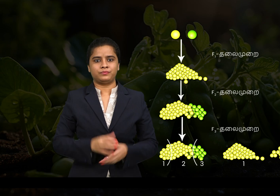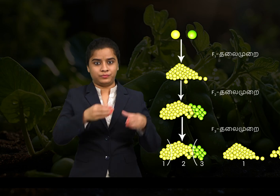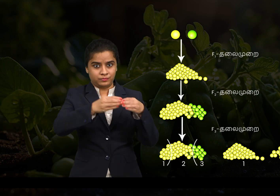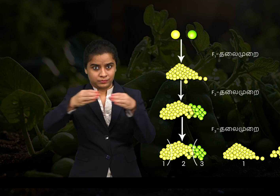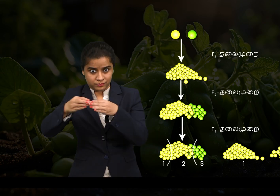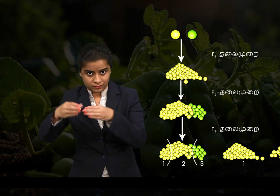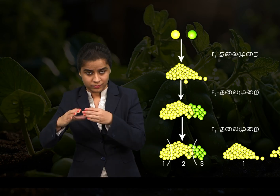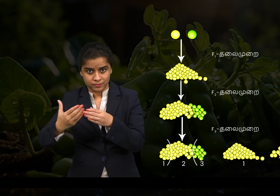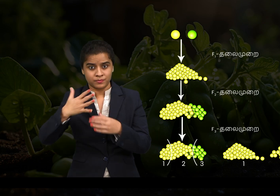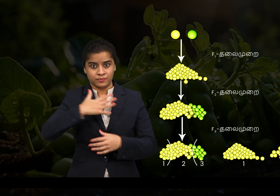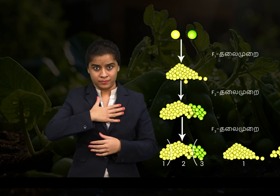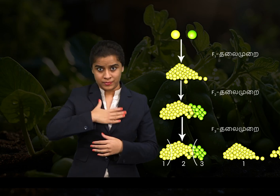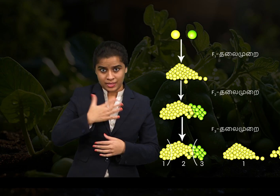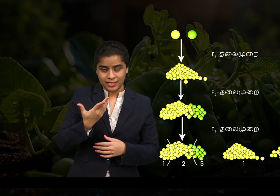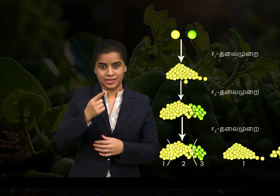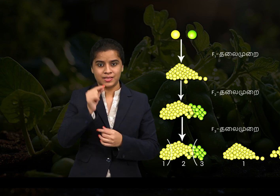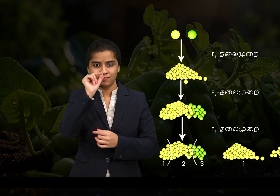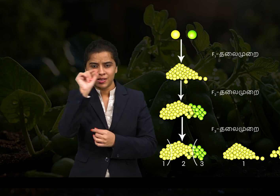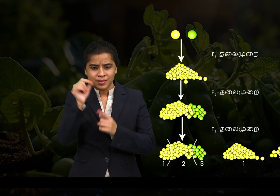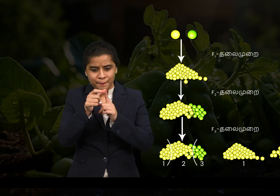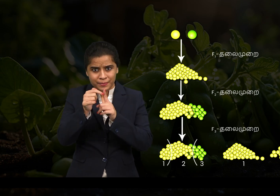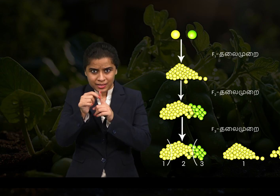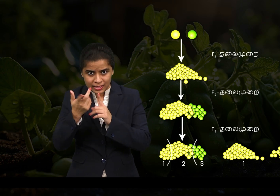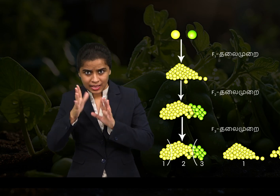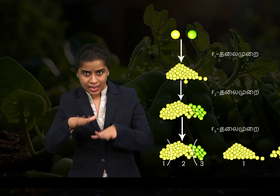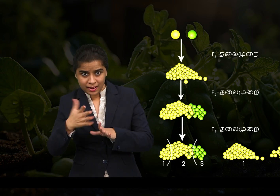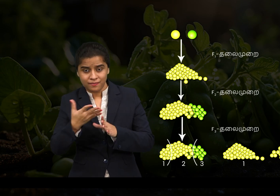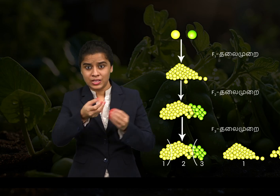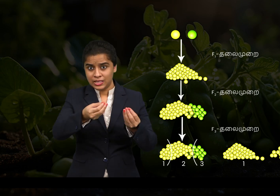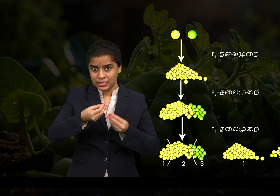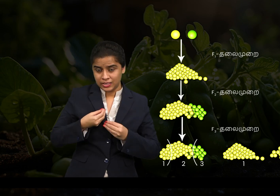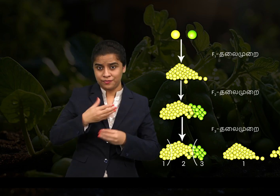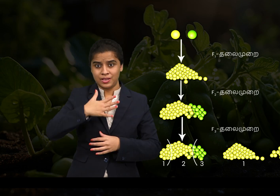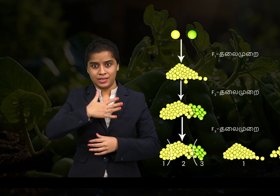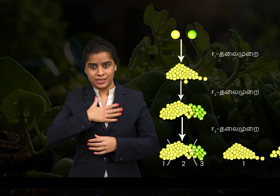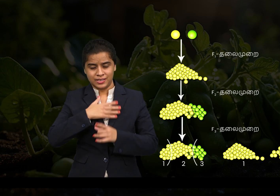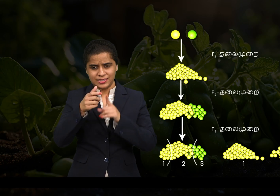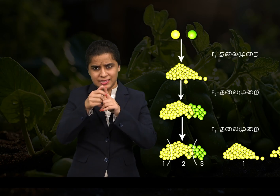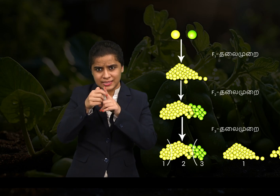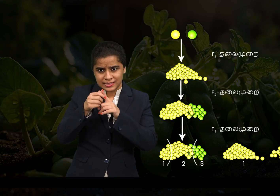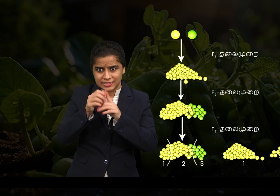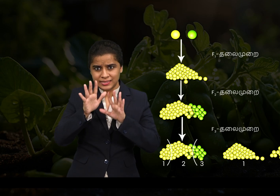பச்சை பட்டாணியின் தொகுப்பு பச்சை விதை தரும் பட்டாணி செடிகளை மட்டுமே கொடுத்தது.